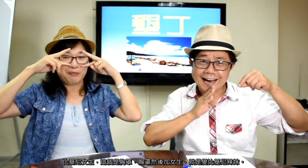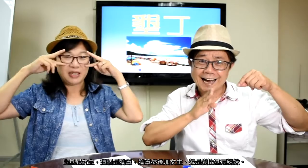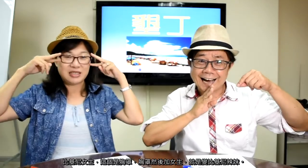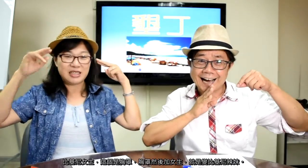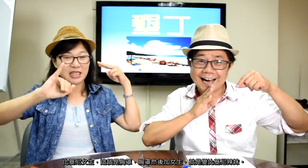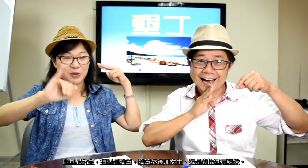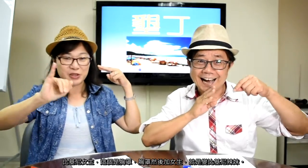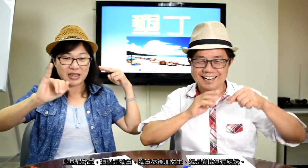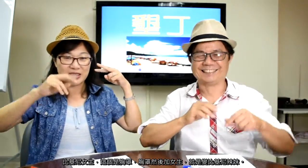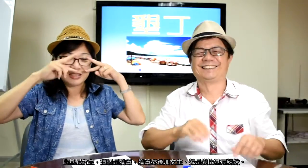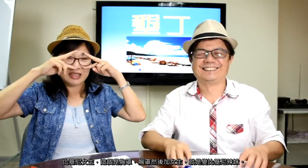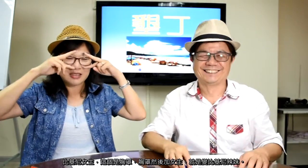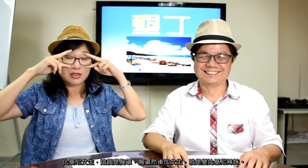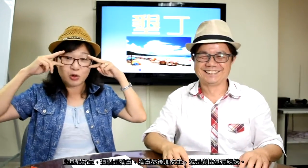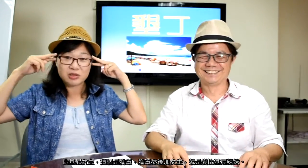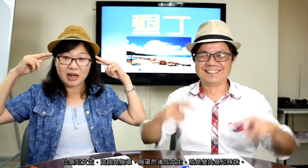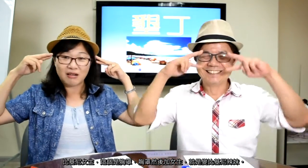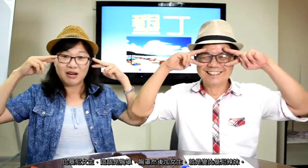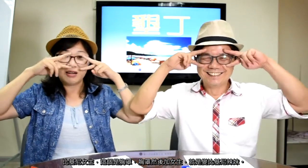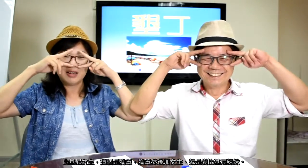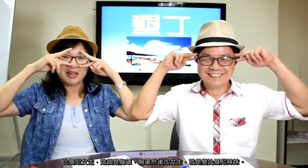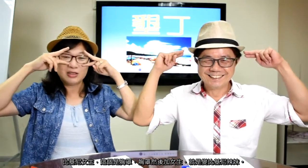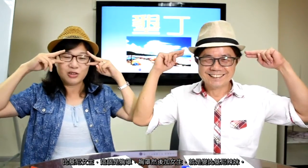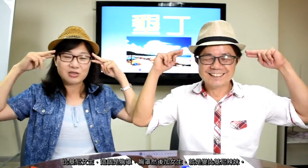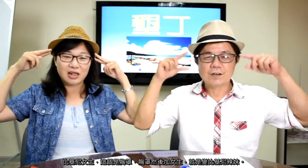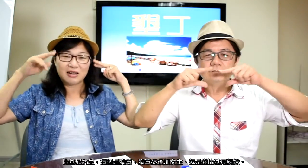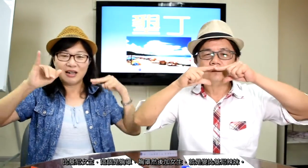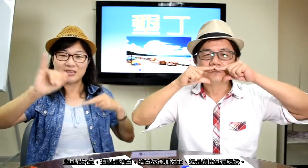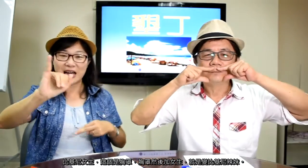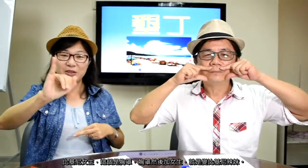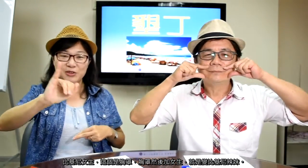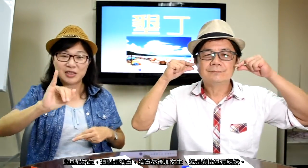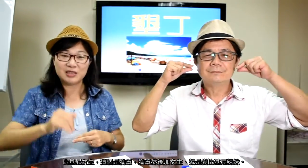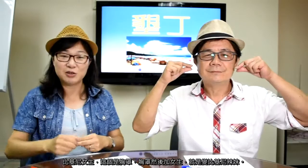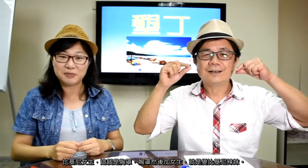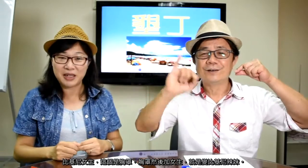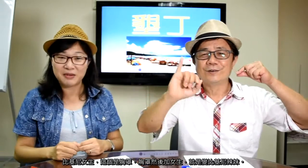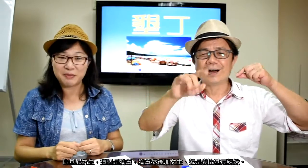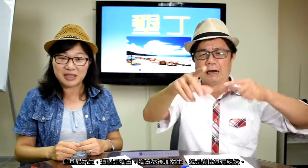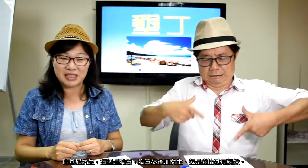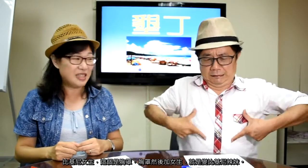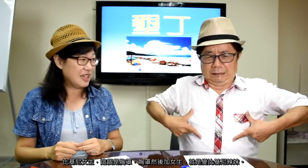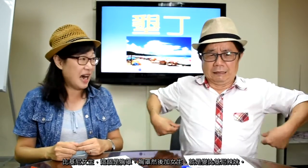比基尼女生，这个是胸罩，胸罩然后加女生就是变比基尼辣